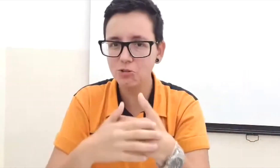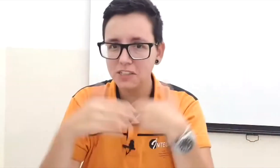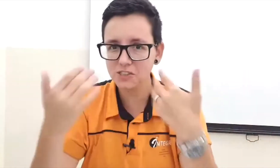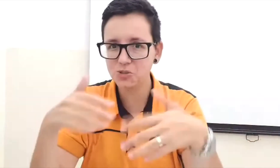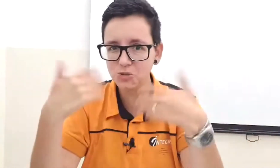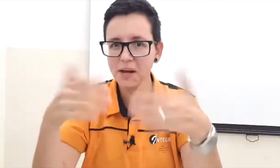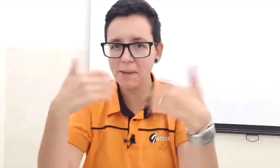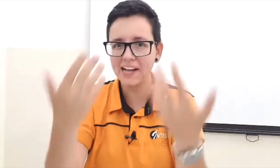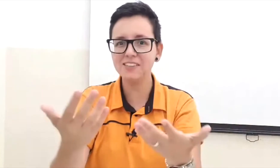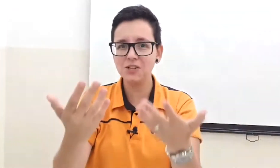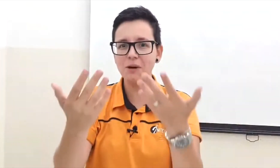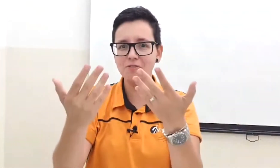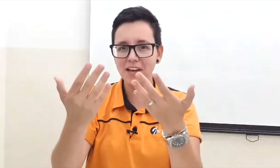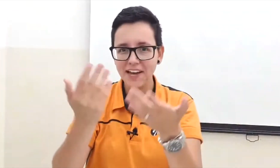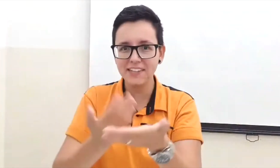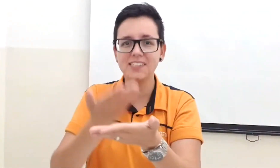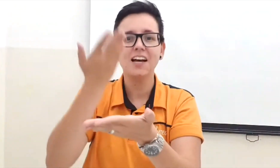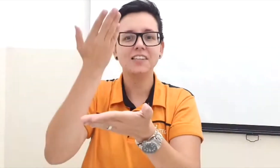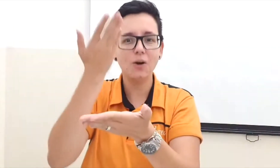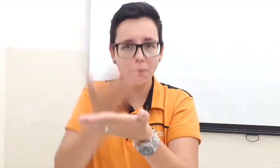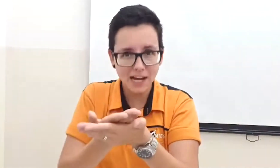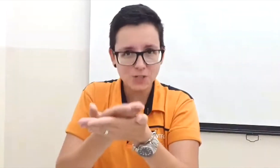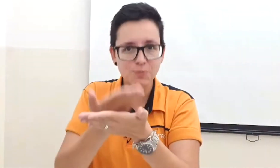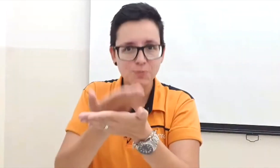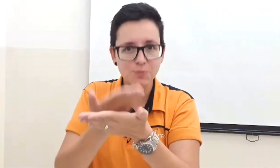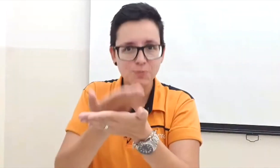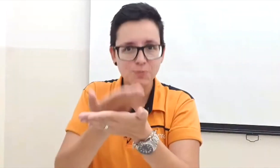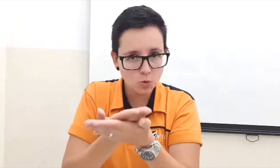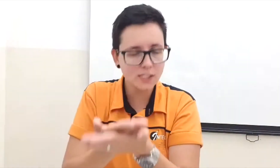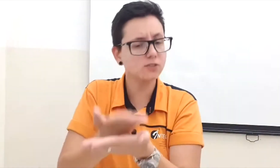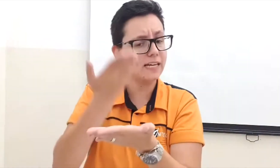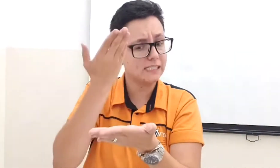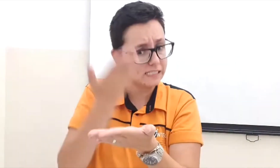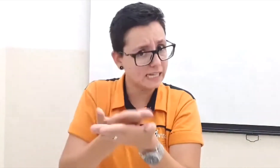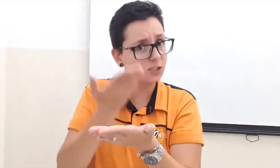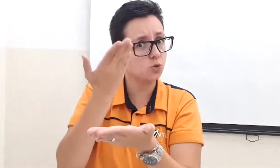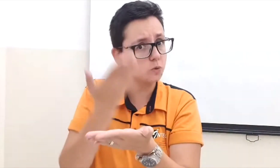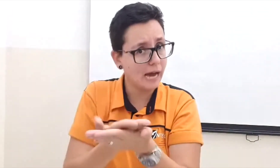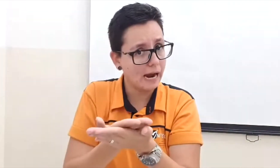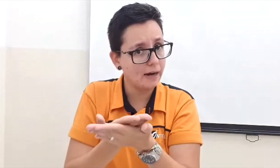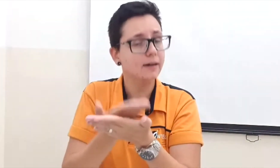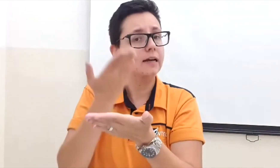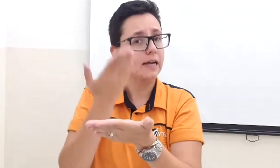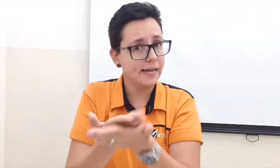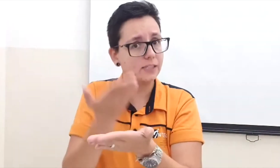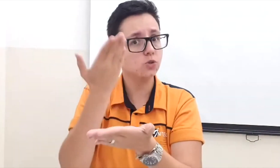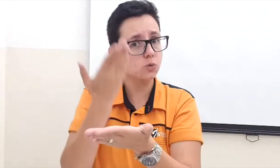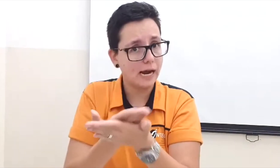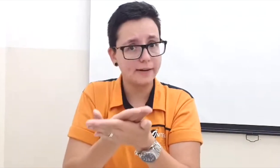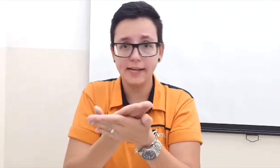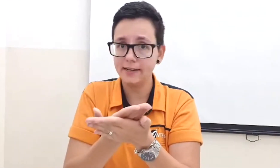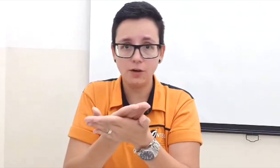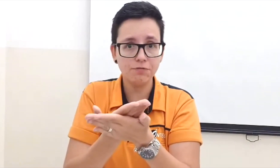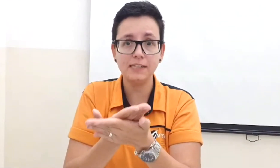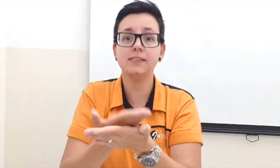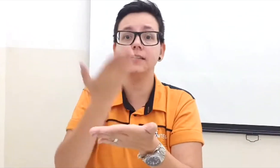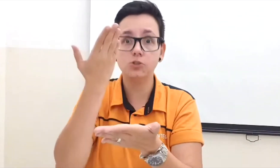que estuda mais que uma vez. Então, bate pelo menos 2 vezes, estudar, estudar, tá? Não faz assim,